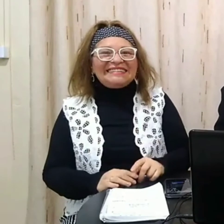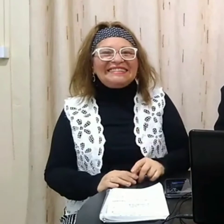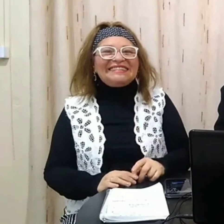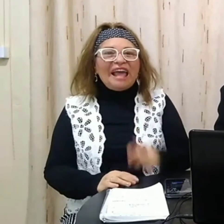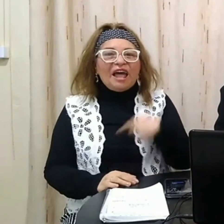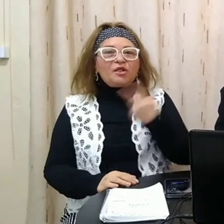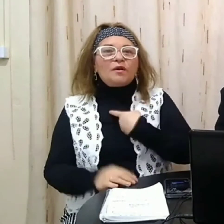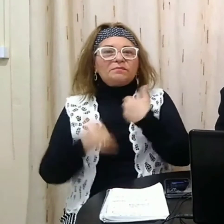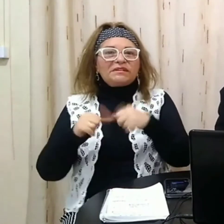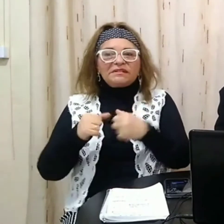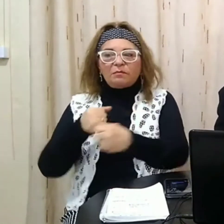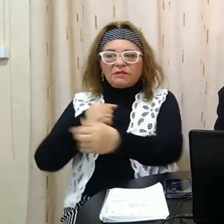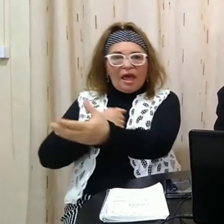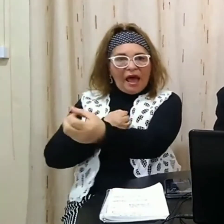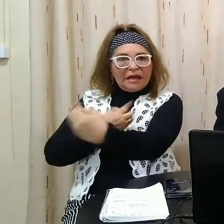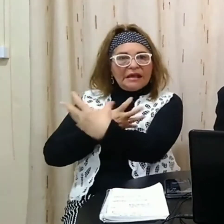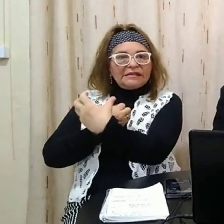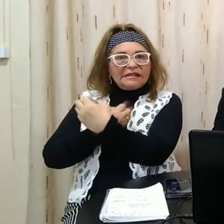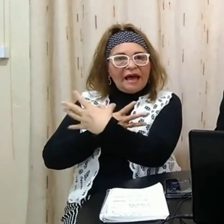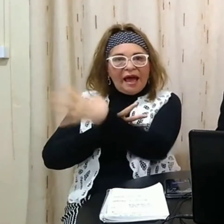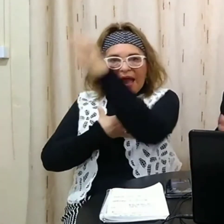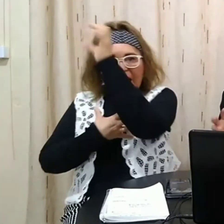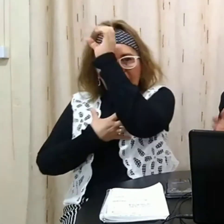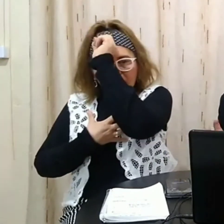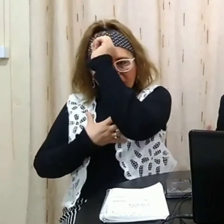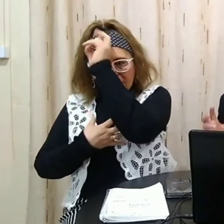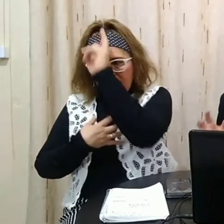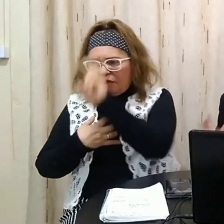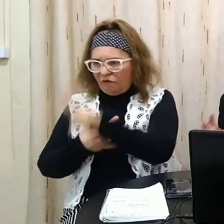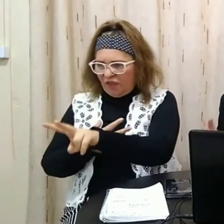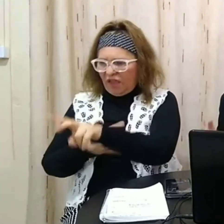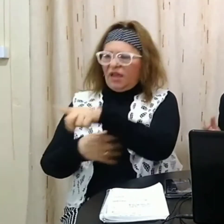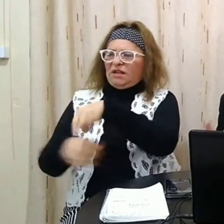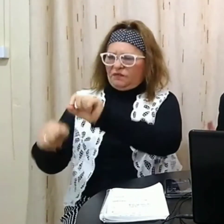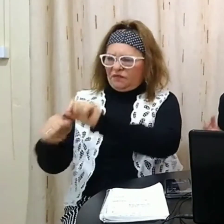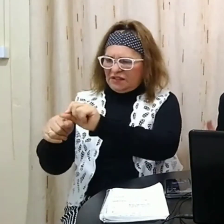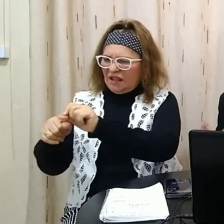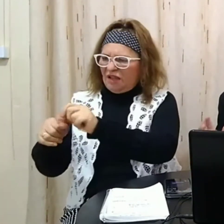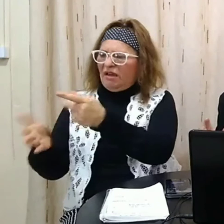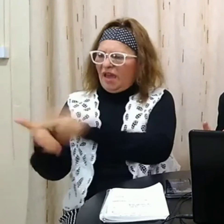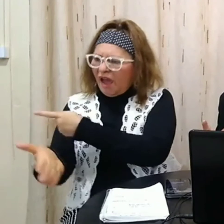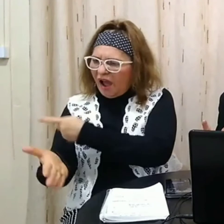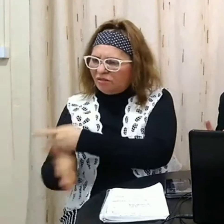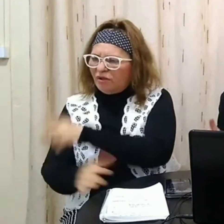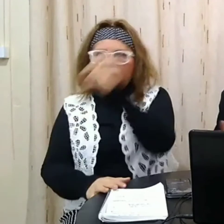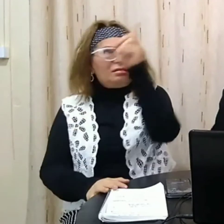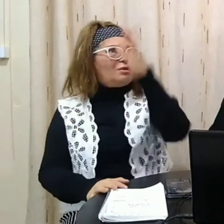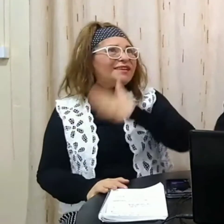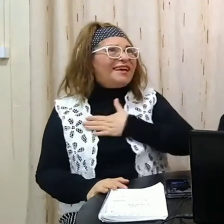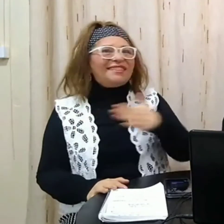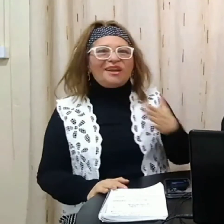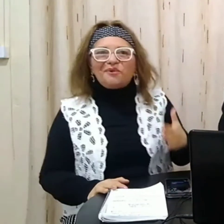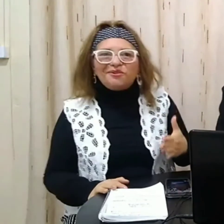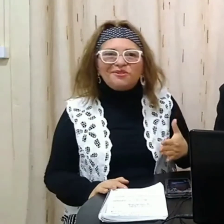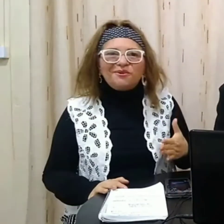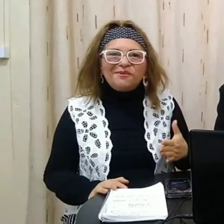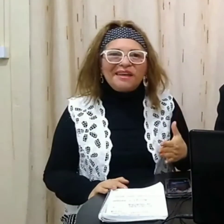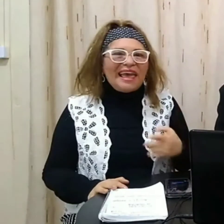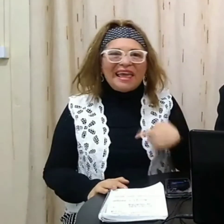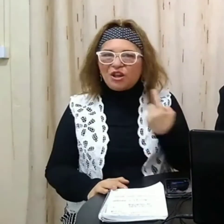nosso ensino, para que a gente veja o que foi que eles fizeram e que Deus se desagradou daquilo e a gente faz